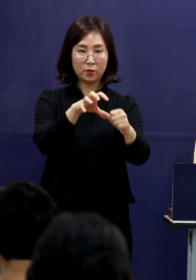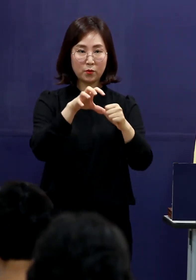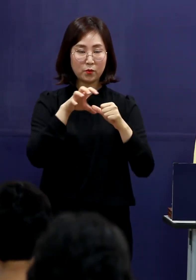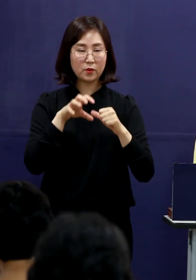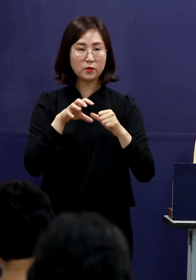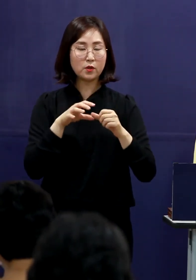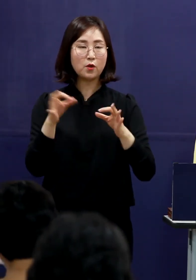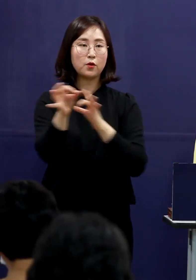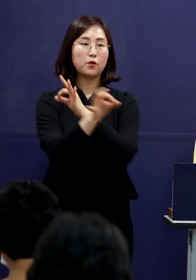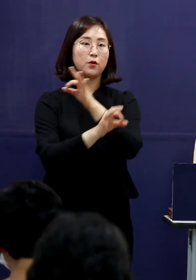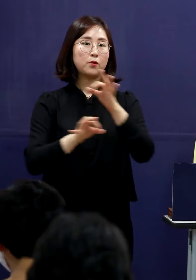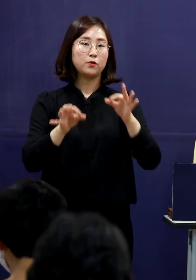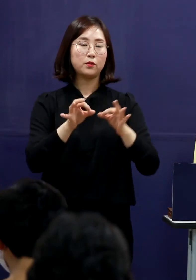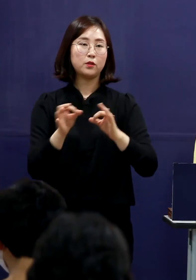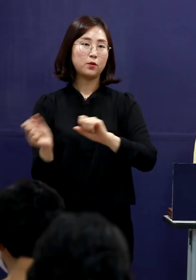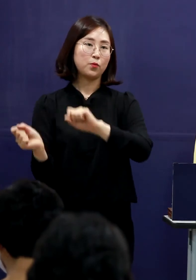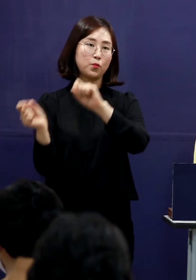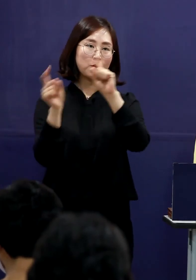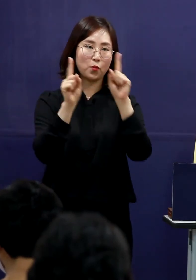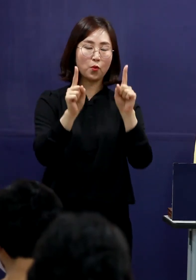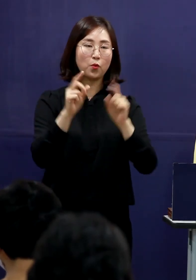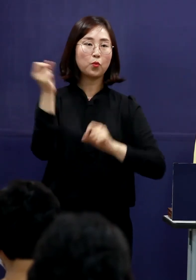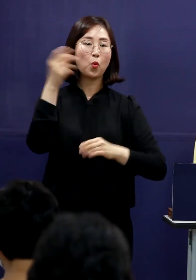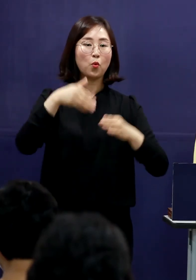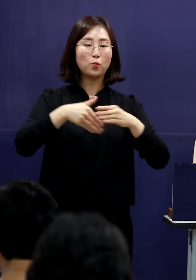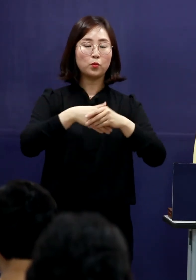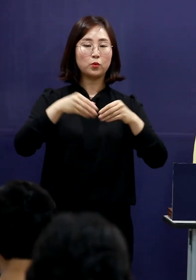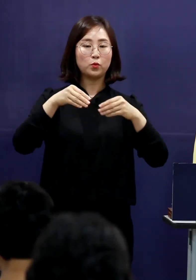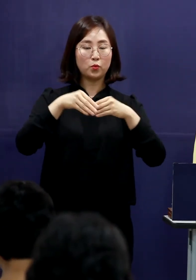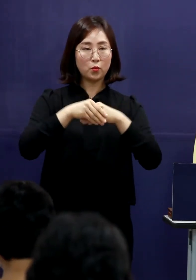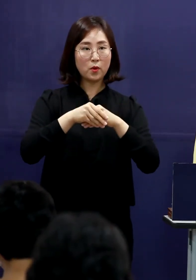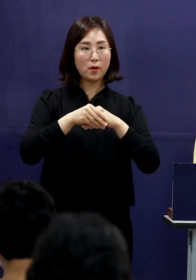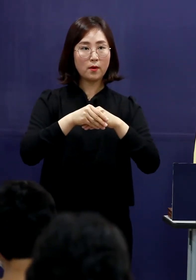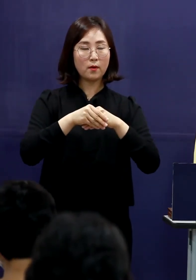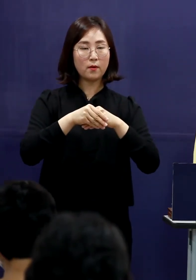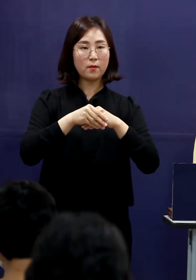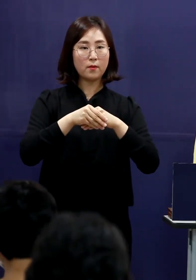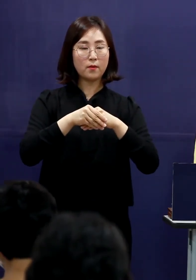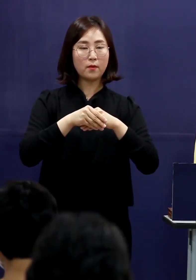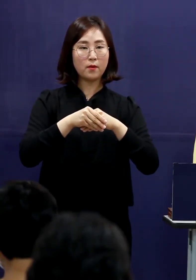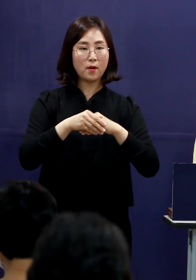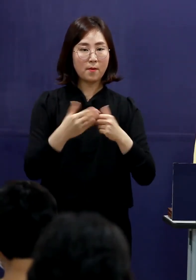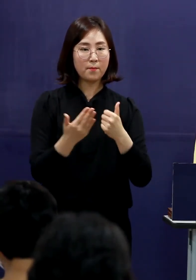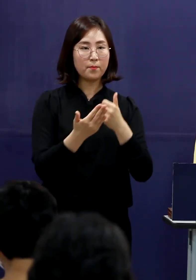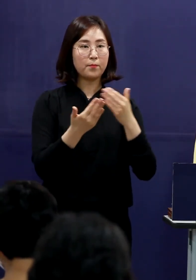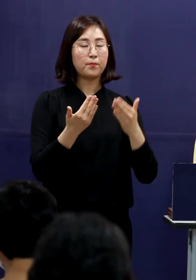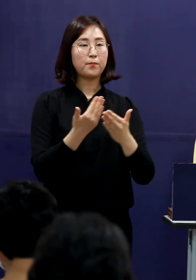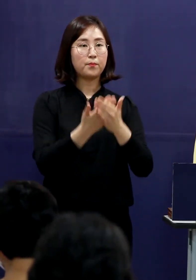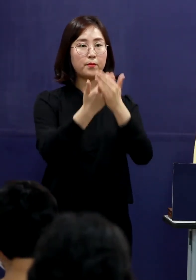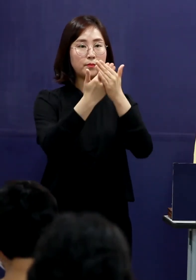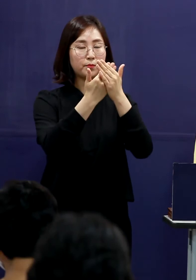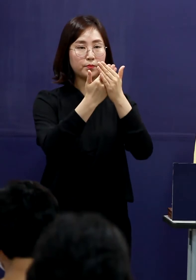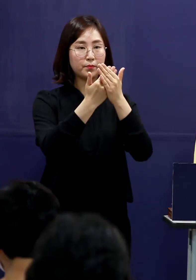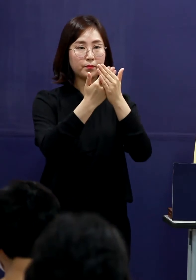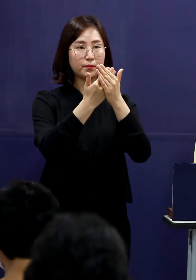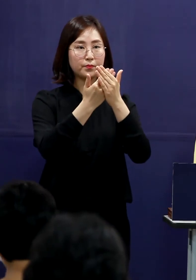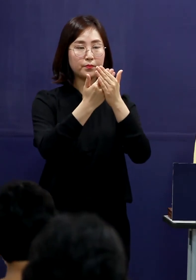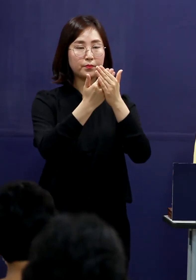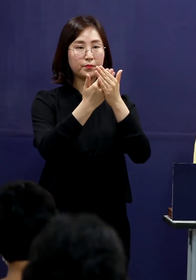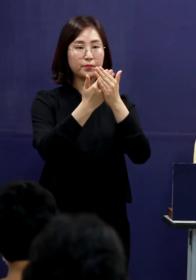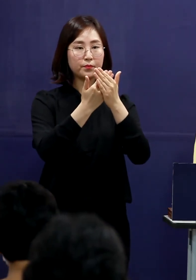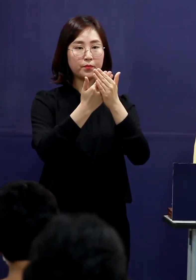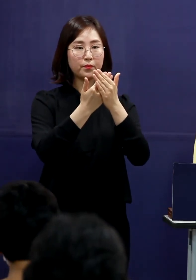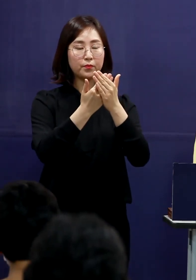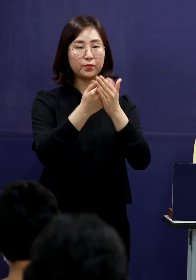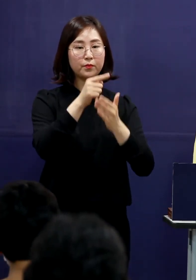경제를 활성화시키고 또 문화재생을 통해서 좀 사람이 모여드는 그런 공간을 만드는 일이